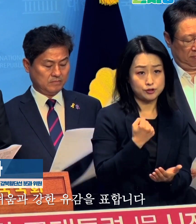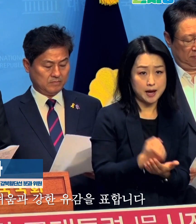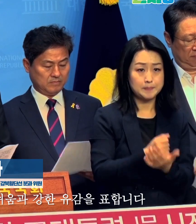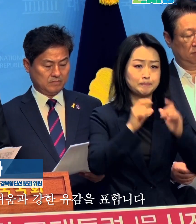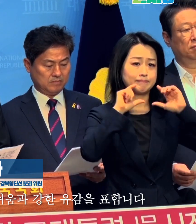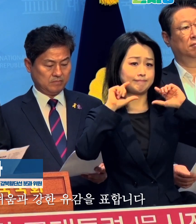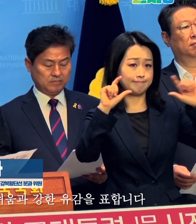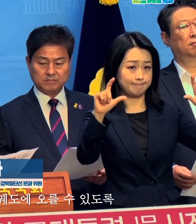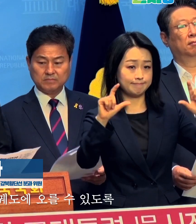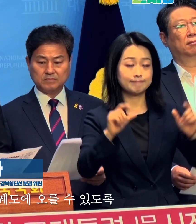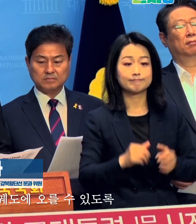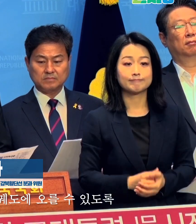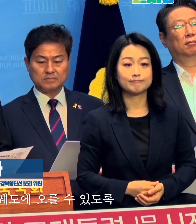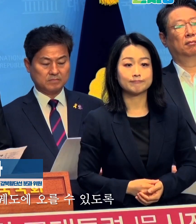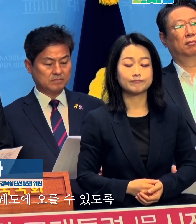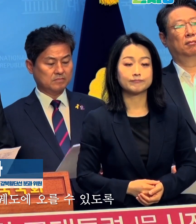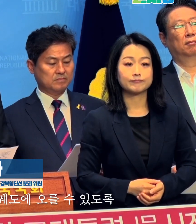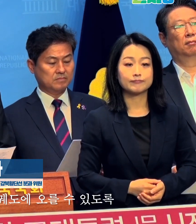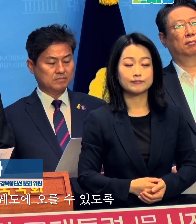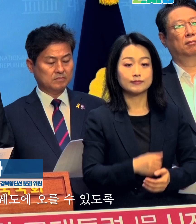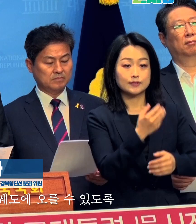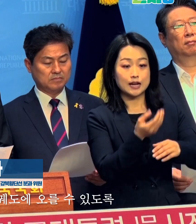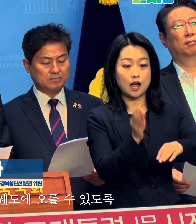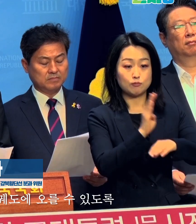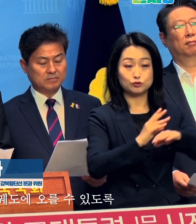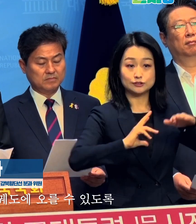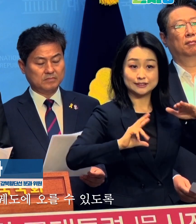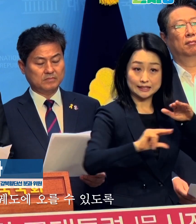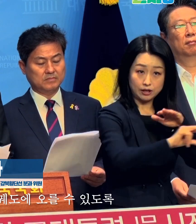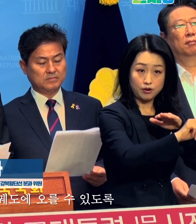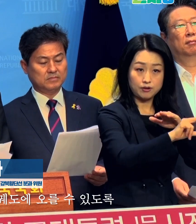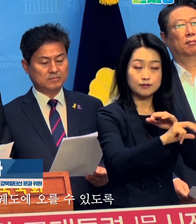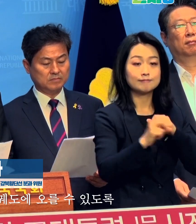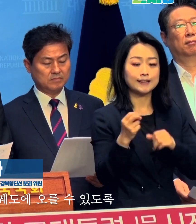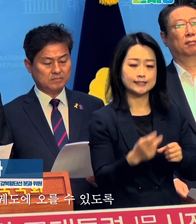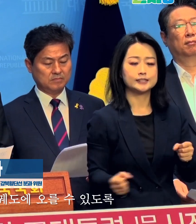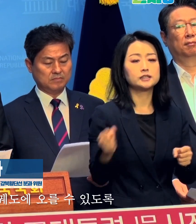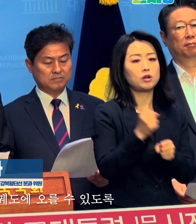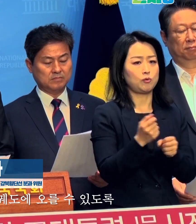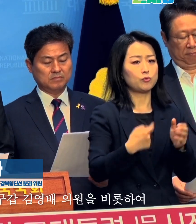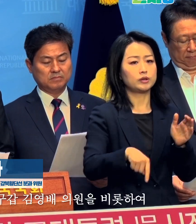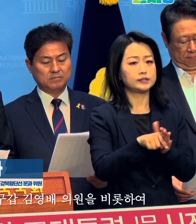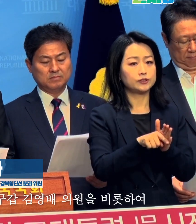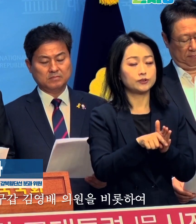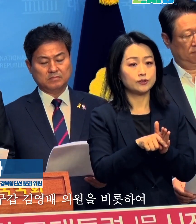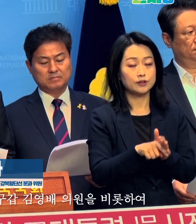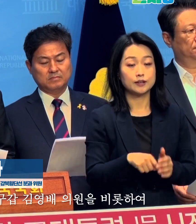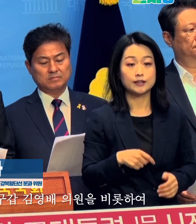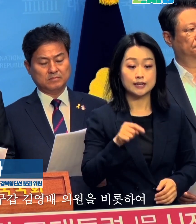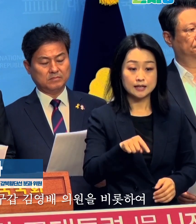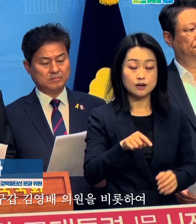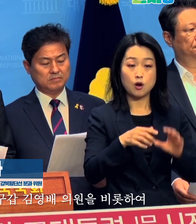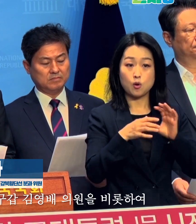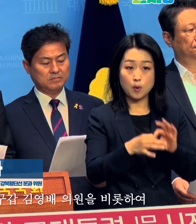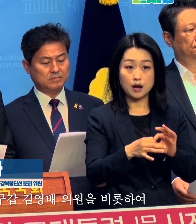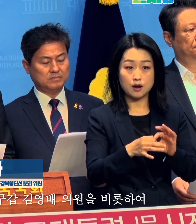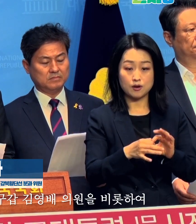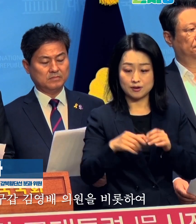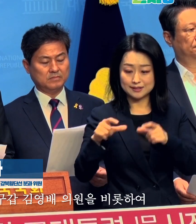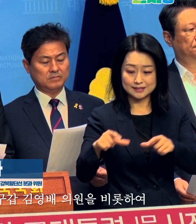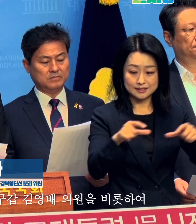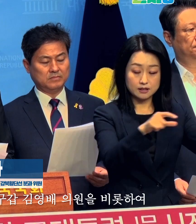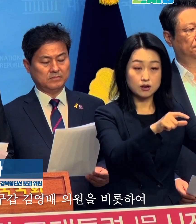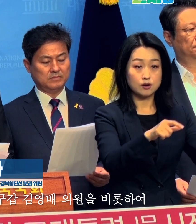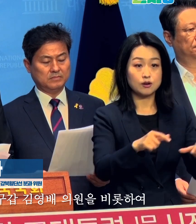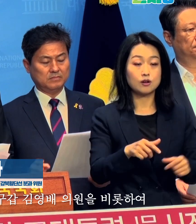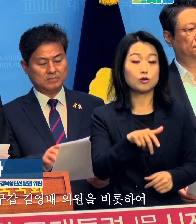유감을 표합니다. 또한 강북횡단선이 다시 정상 궤도에 오를 수 있도록 강북횡단선 소속